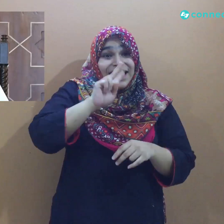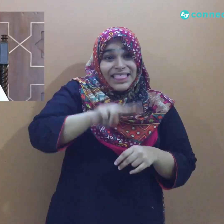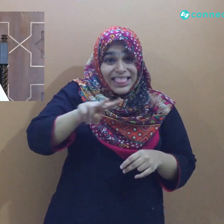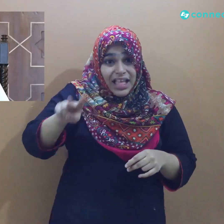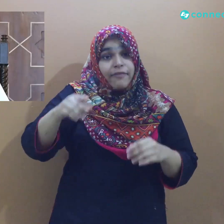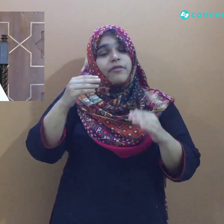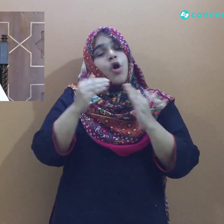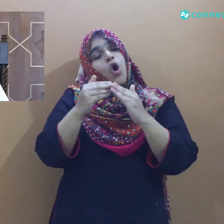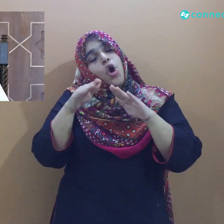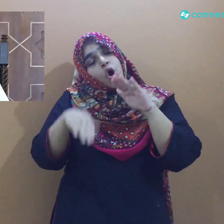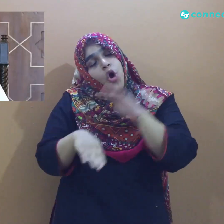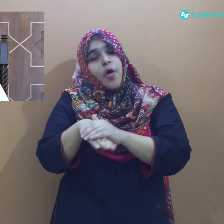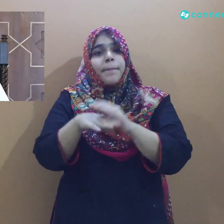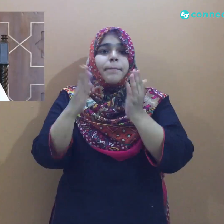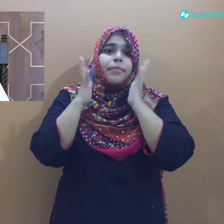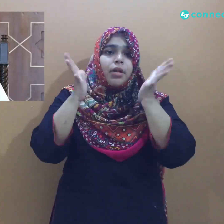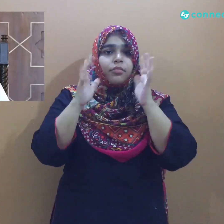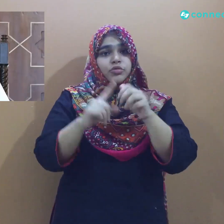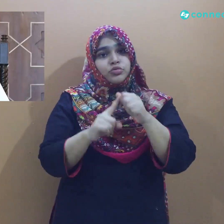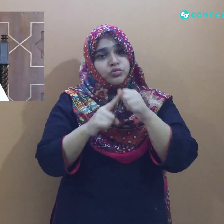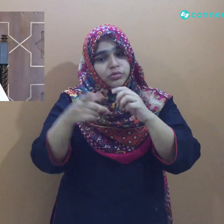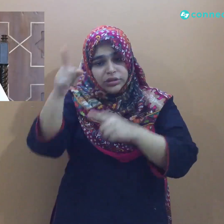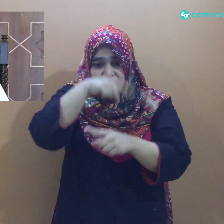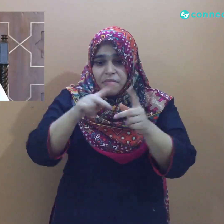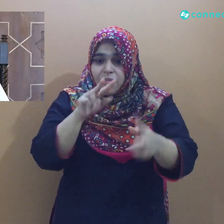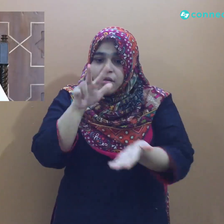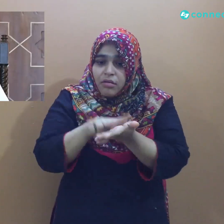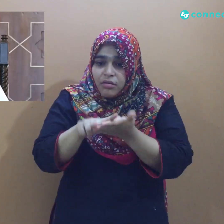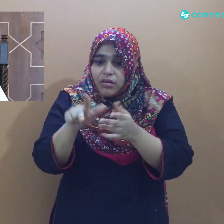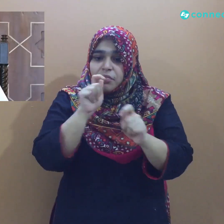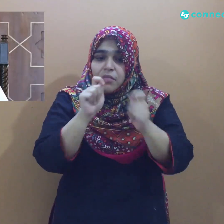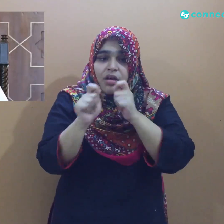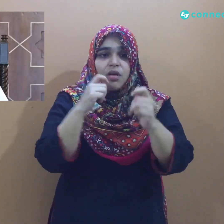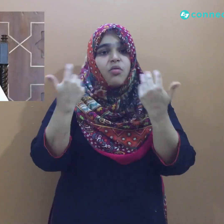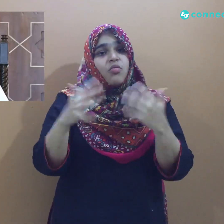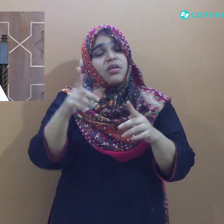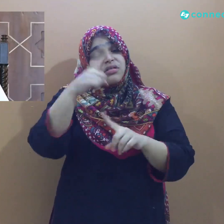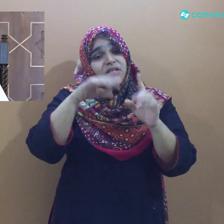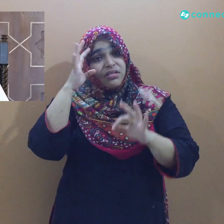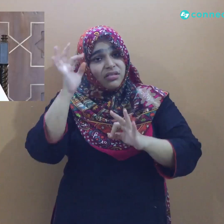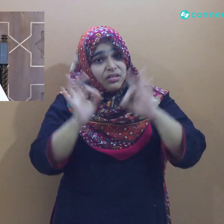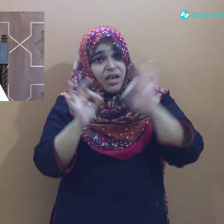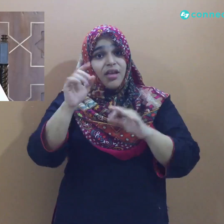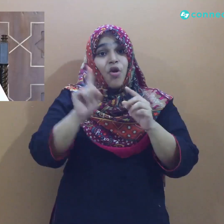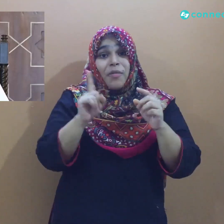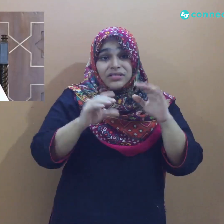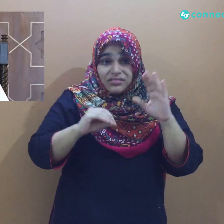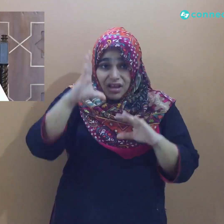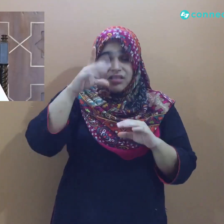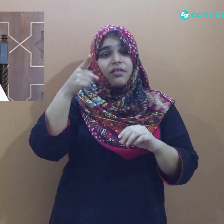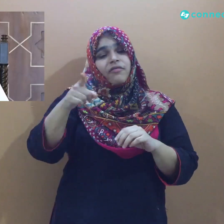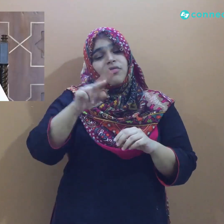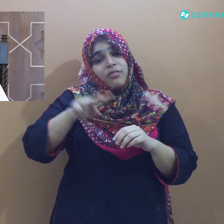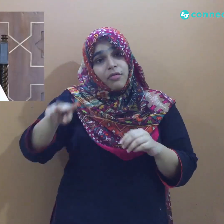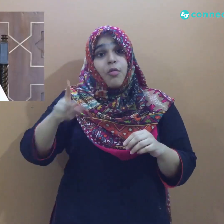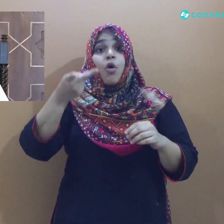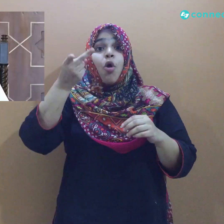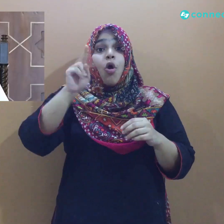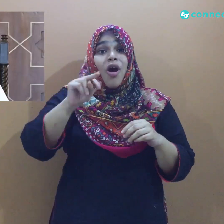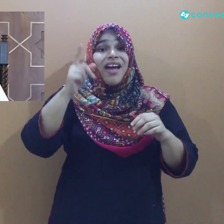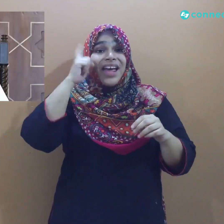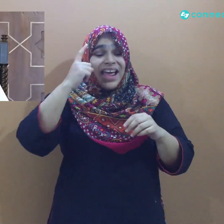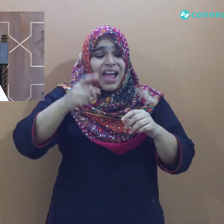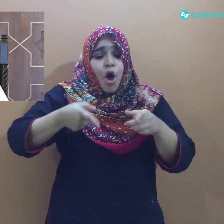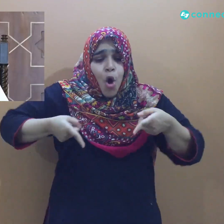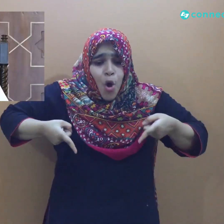کیا جائے، یہ سب جگہ سے اتفاق ہوا کہ جو احاطے کے اندر کی جائے۔ نماز تراویح کا اہتمام سڑک اور فٹ پاتھ پر